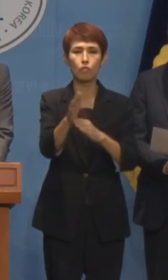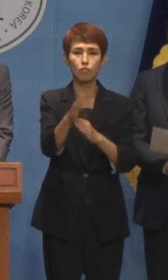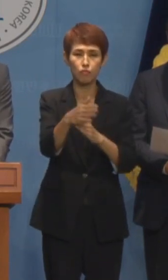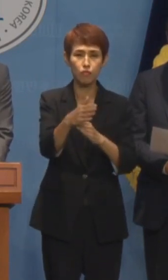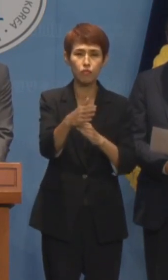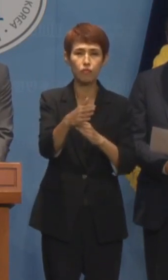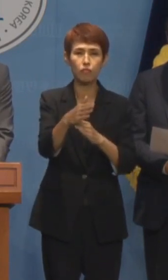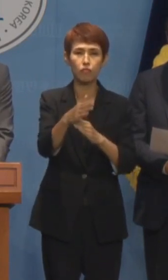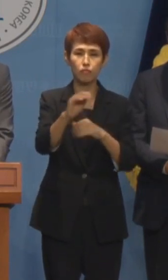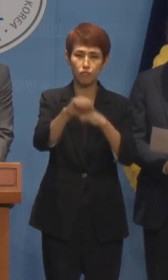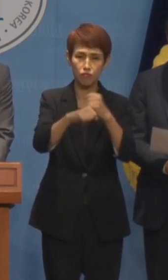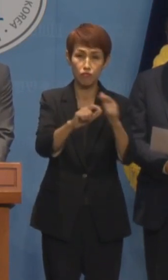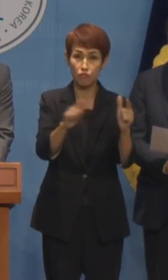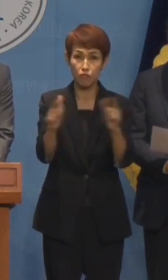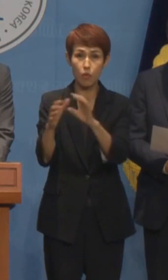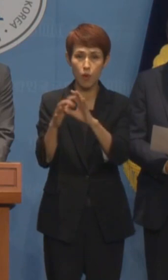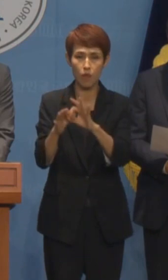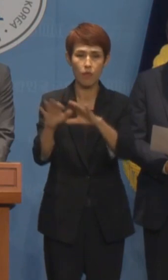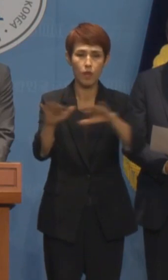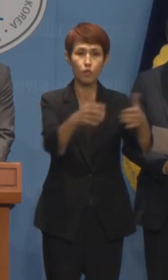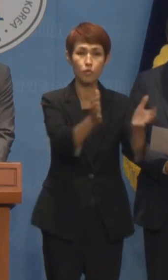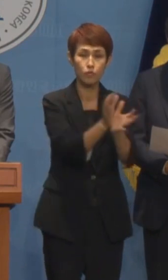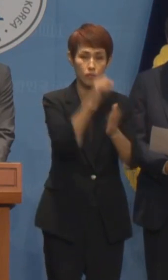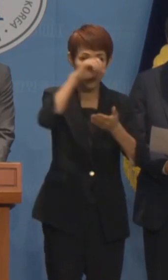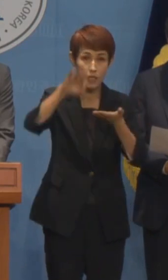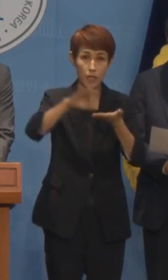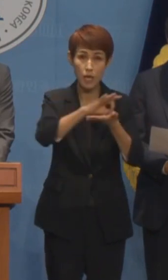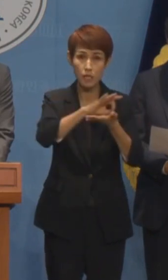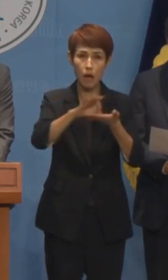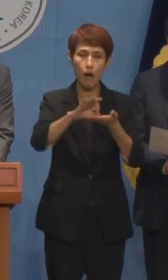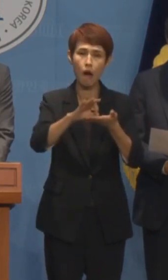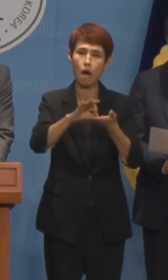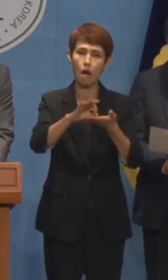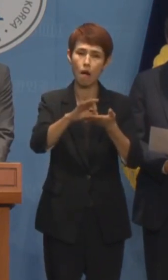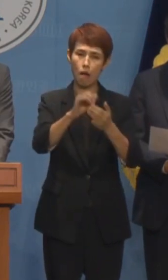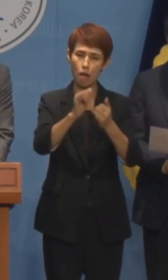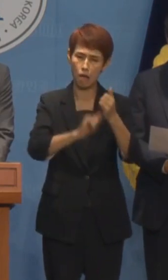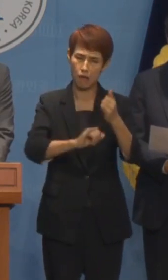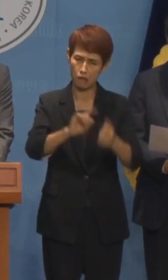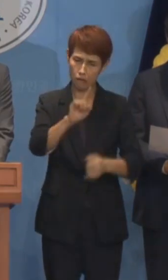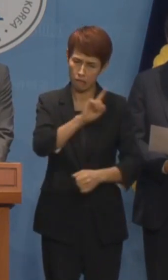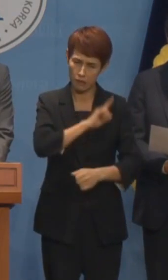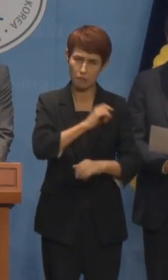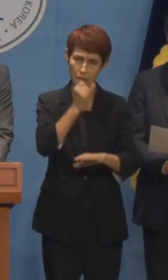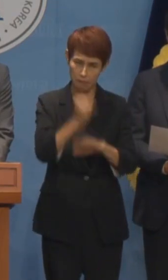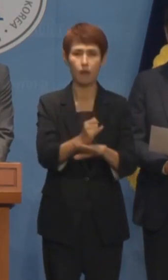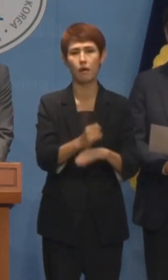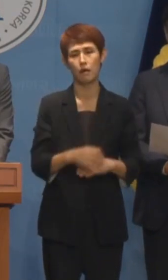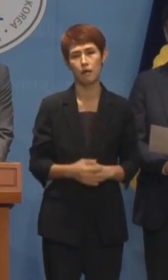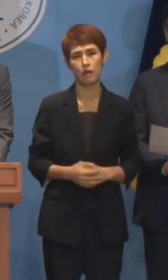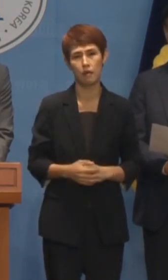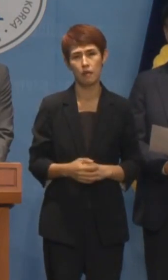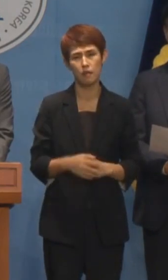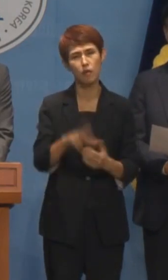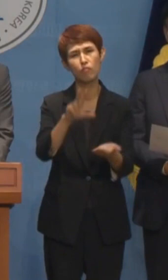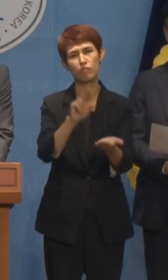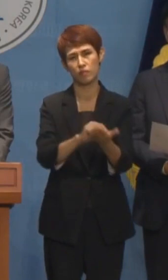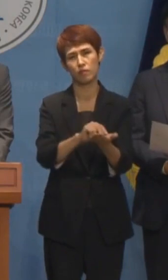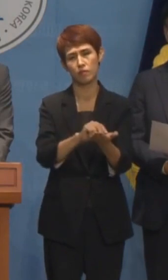농림축산식품부 또 해수부 예산이 사실 역대 최저 예산이고 또 이 예산의